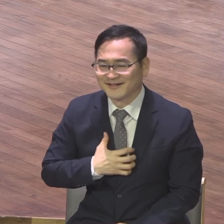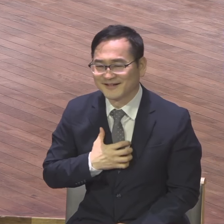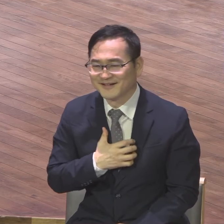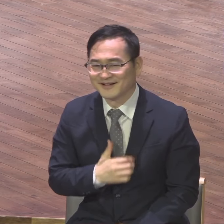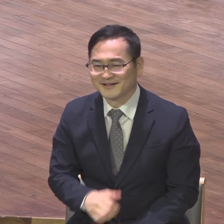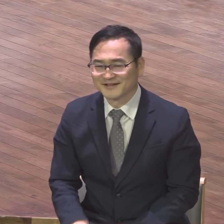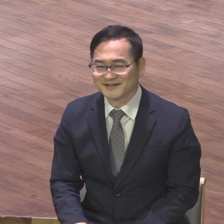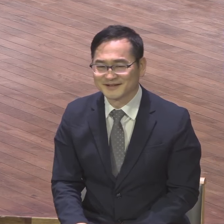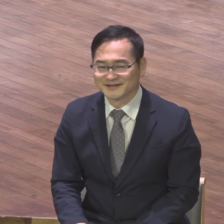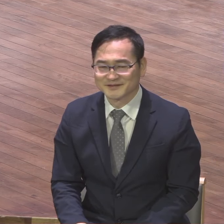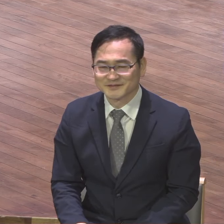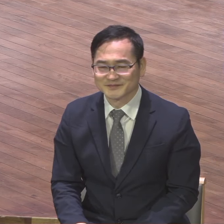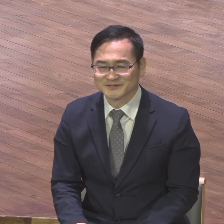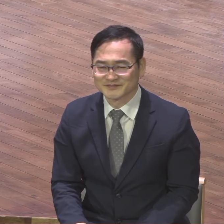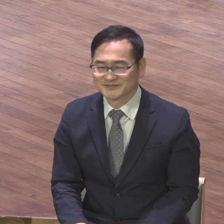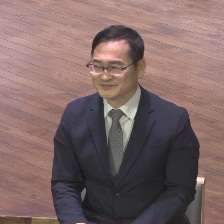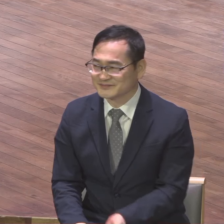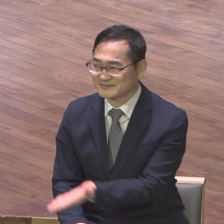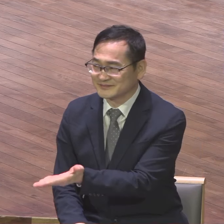여러분,